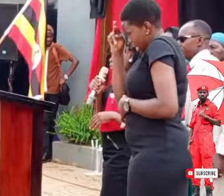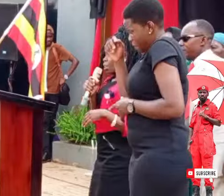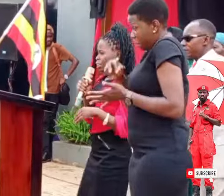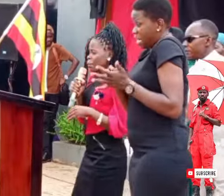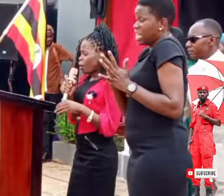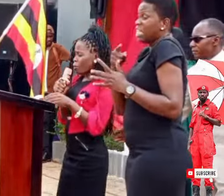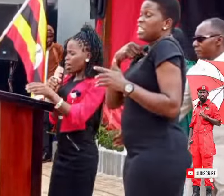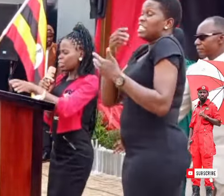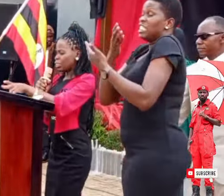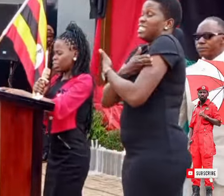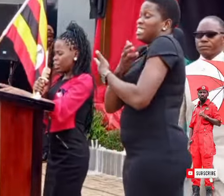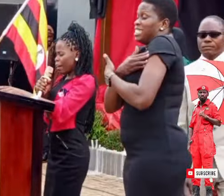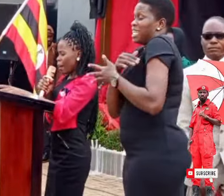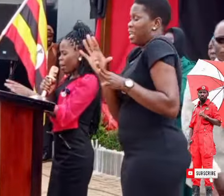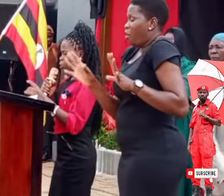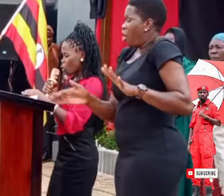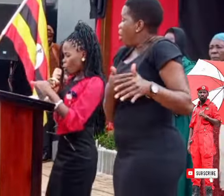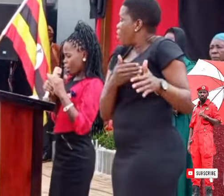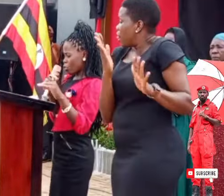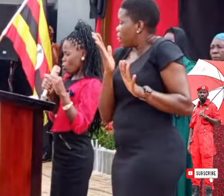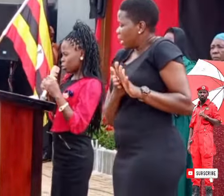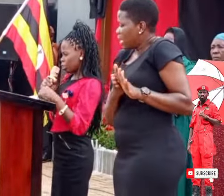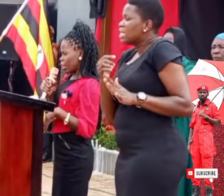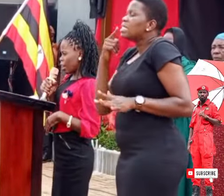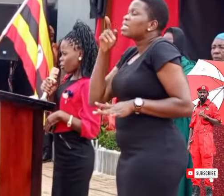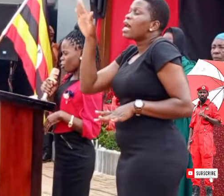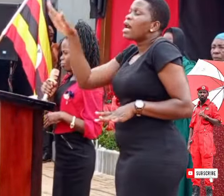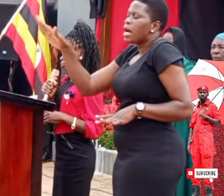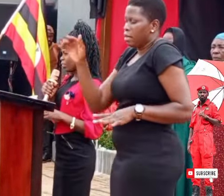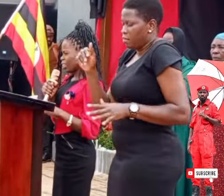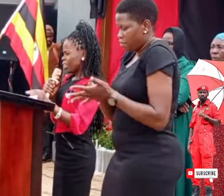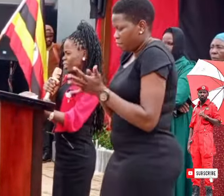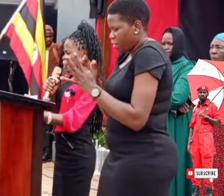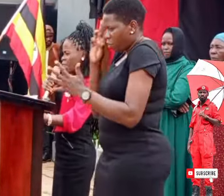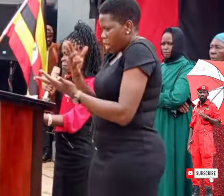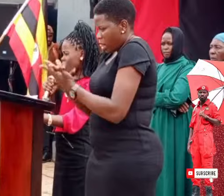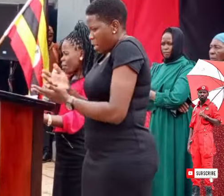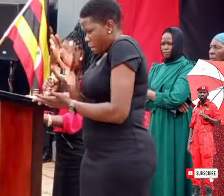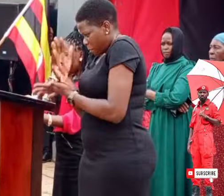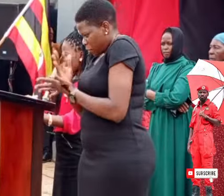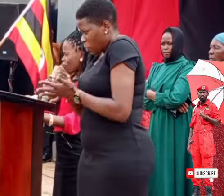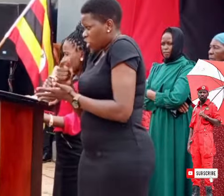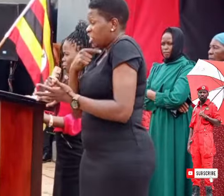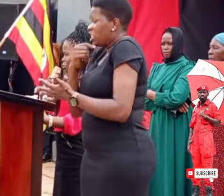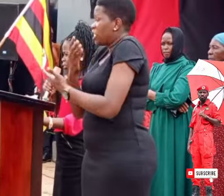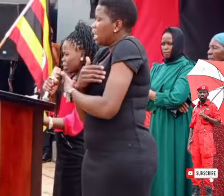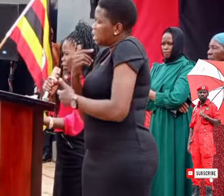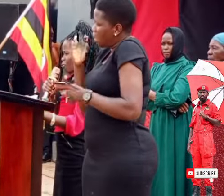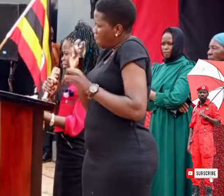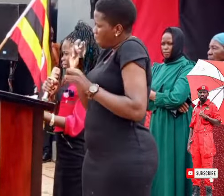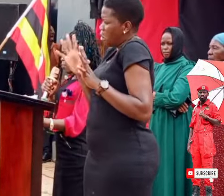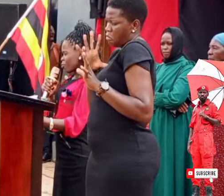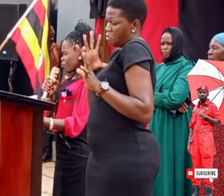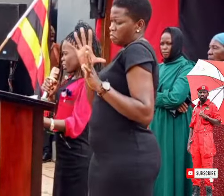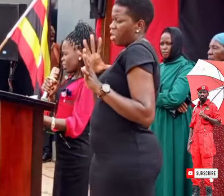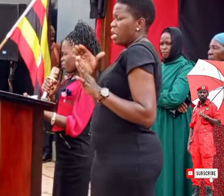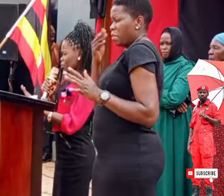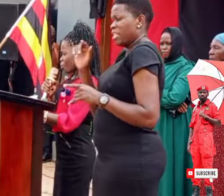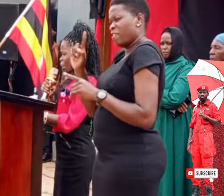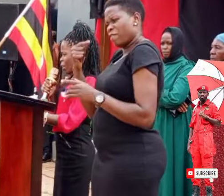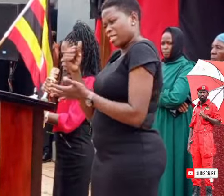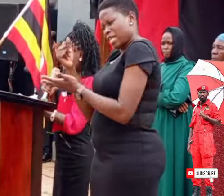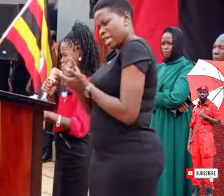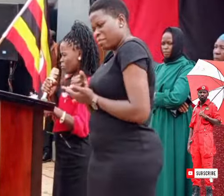kiriba kijjewo tebankwatidde nangamba kati obwo bwengenda okuteekako nemugamba kababaga ogenda